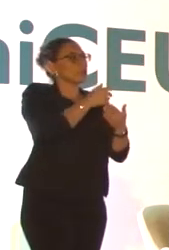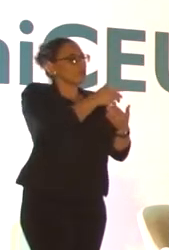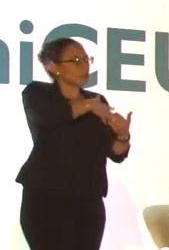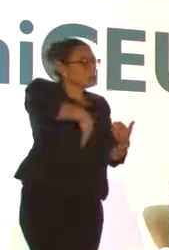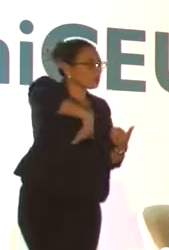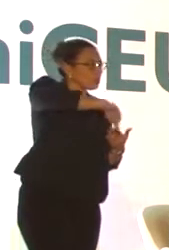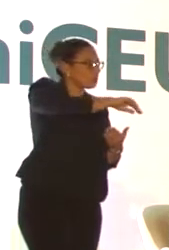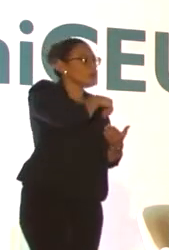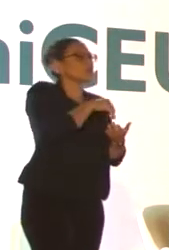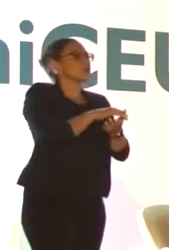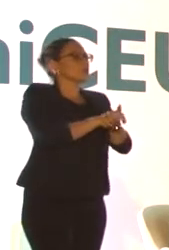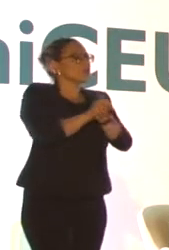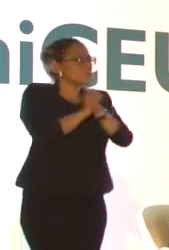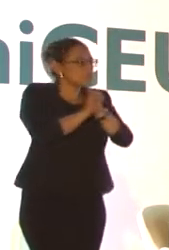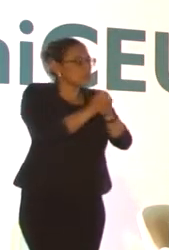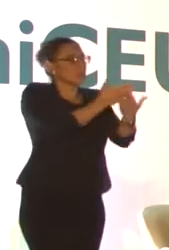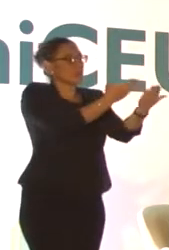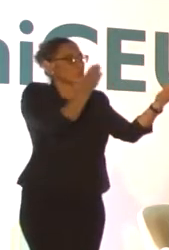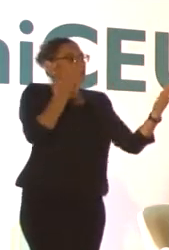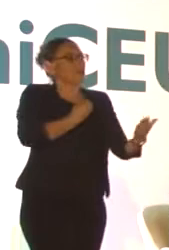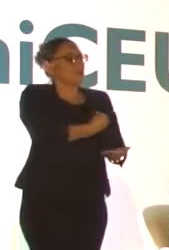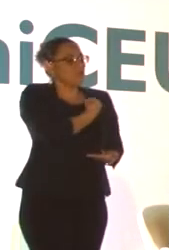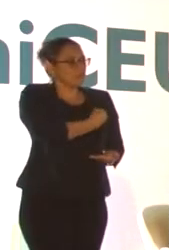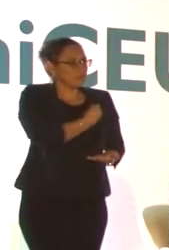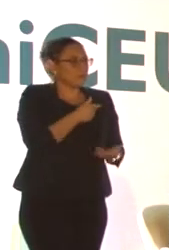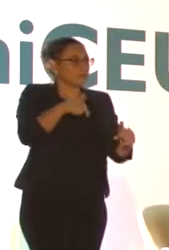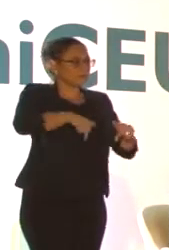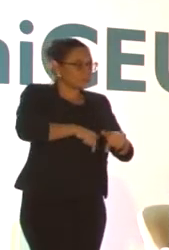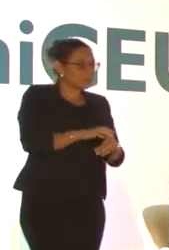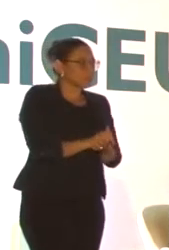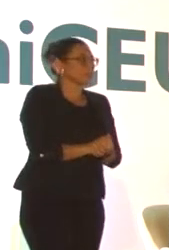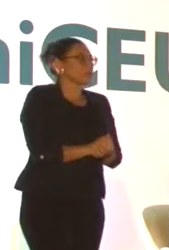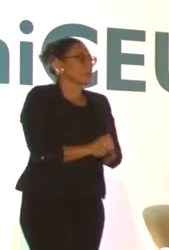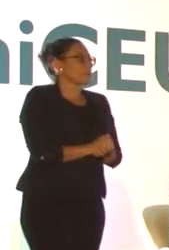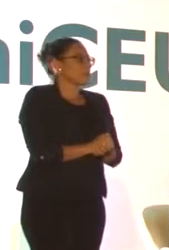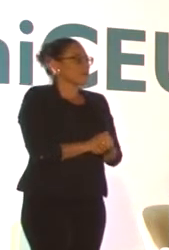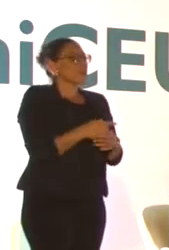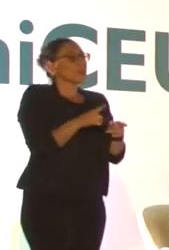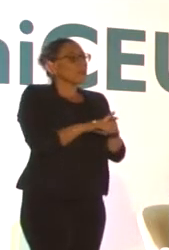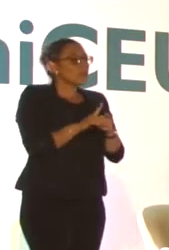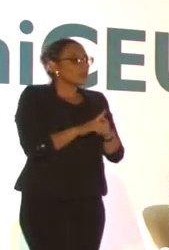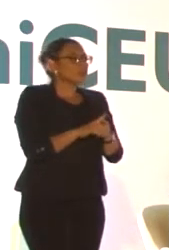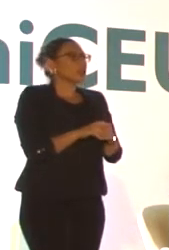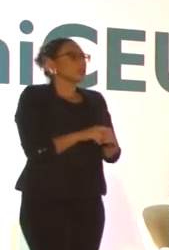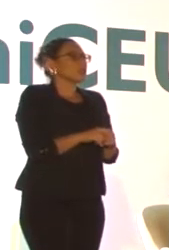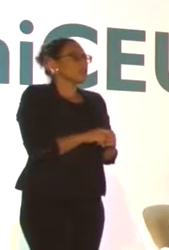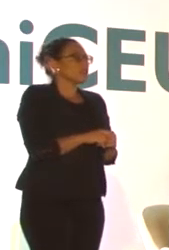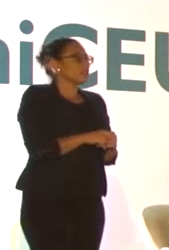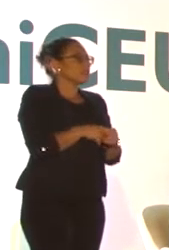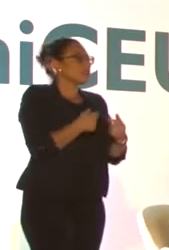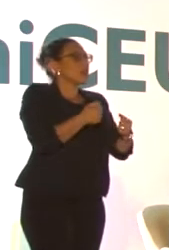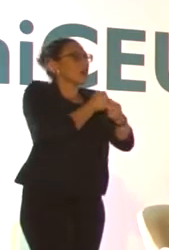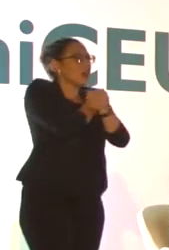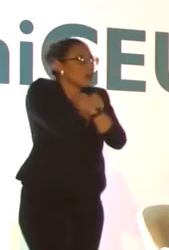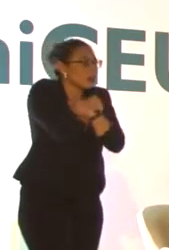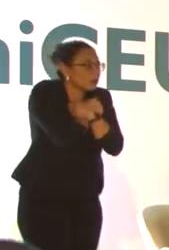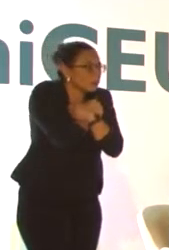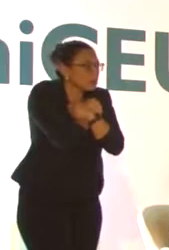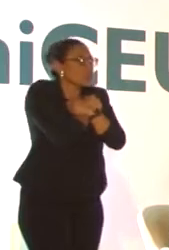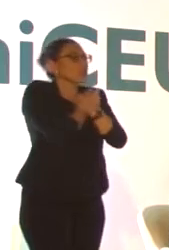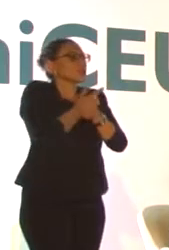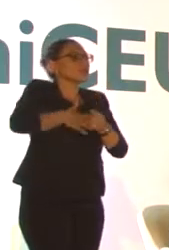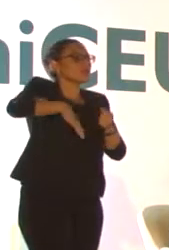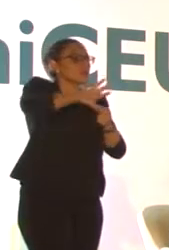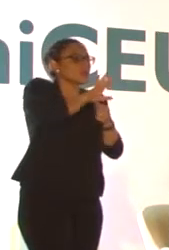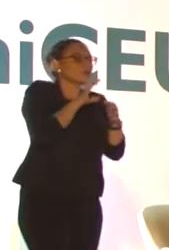nós, aqui saudarmos a todos aqui presentes. Eu queria também dar um saudoso abraço para os nossos